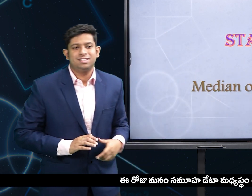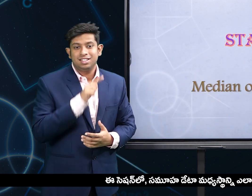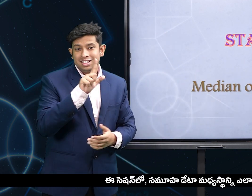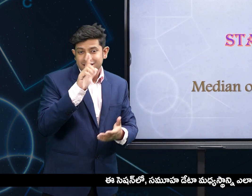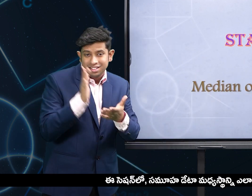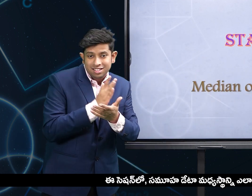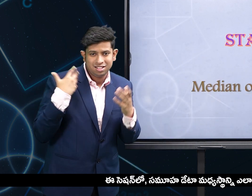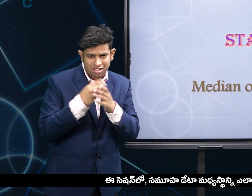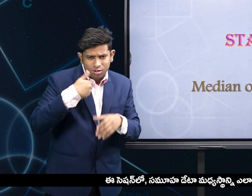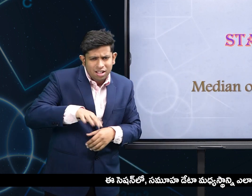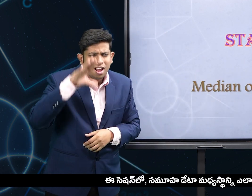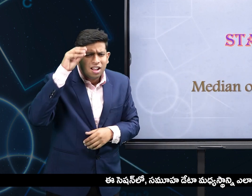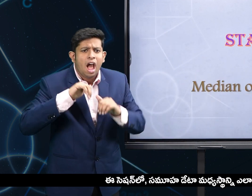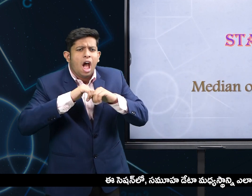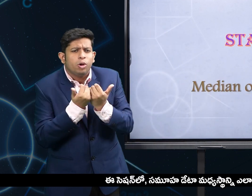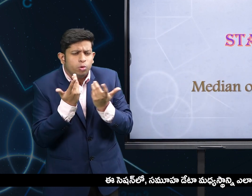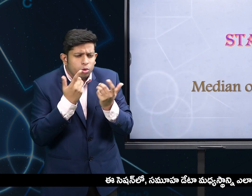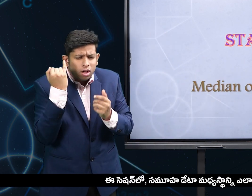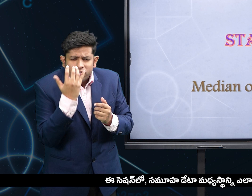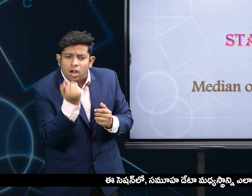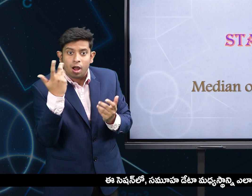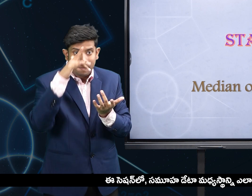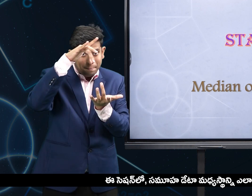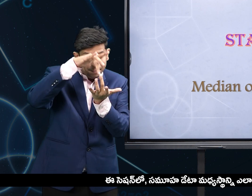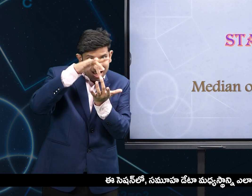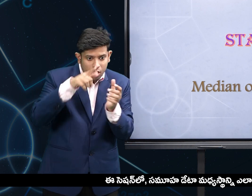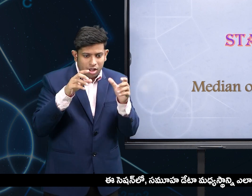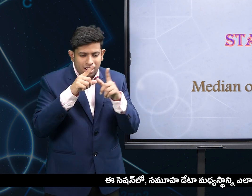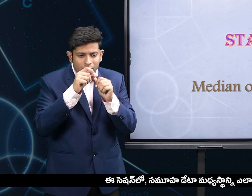ఈ సెషన్లో సమూహ డేటా మధ్యస్థాన్ని ఎలా కనుగొనాలో నేర్చుకుంటాము.